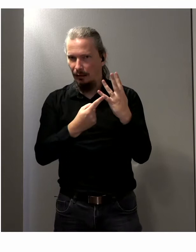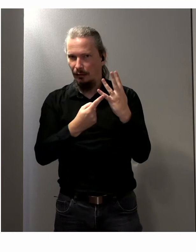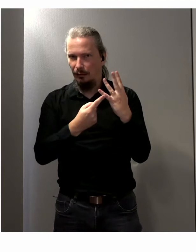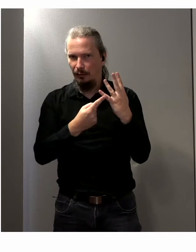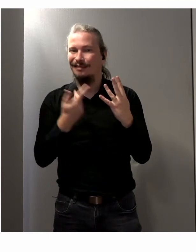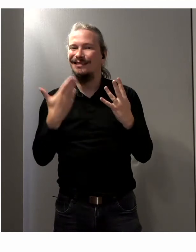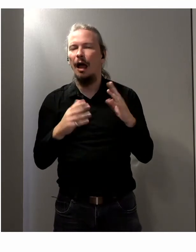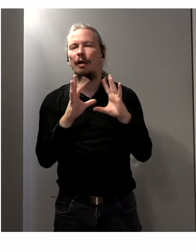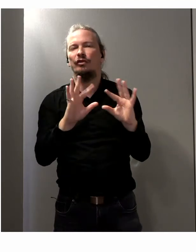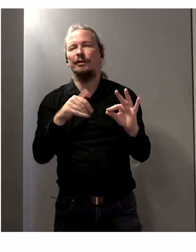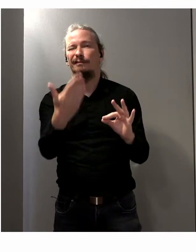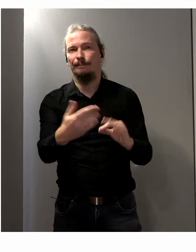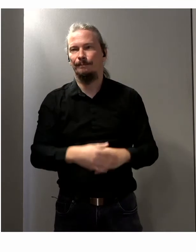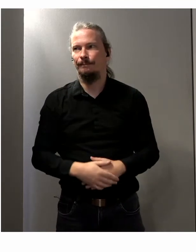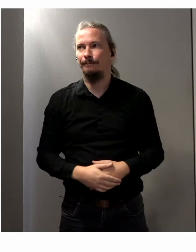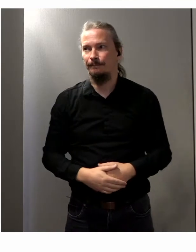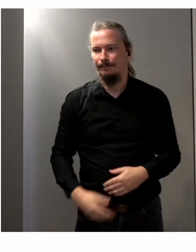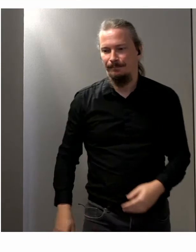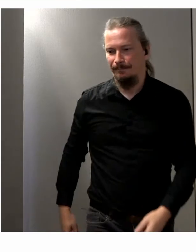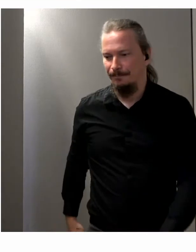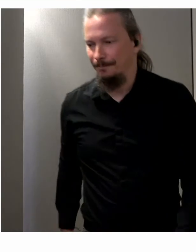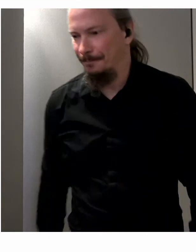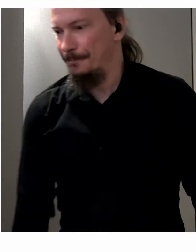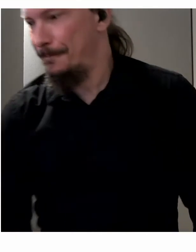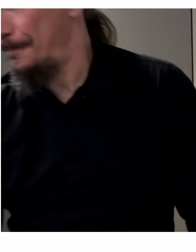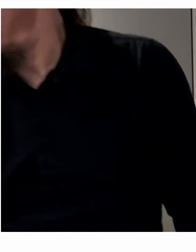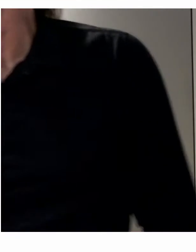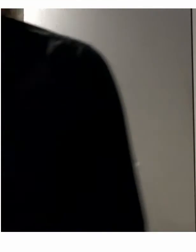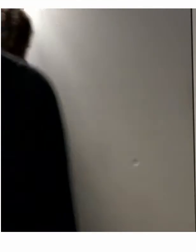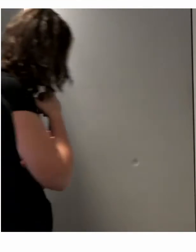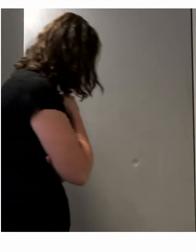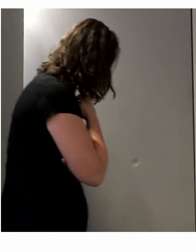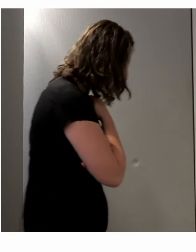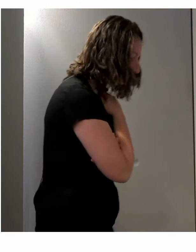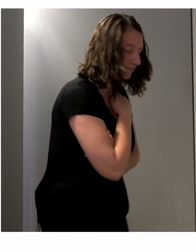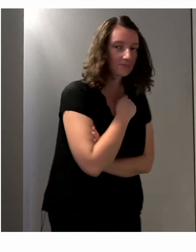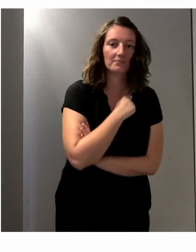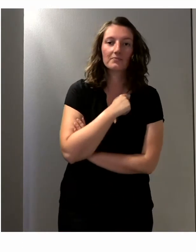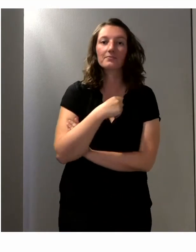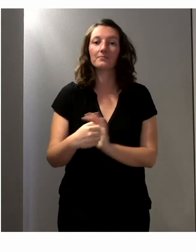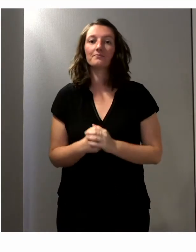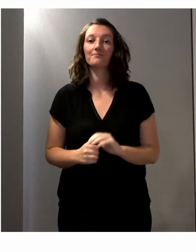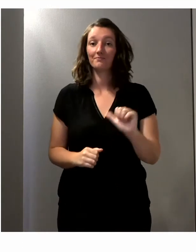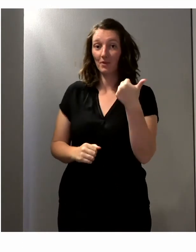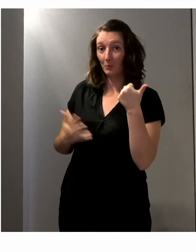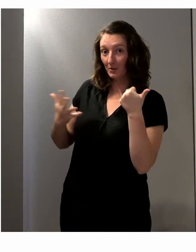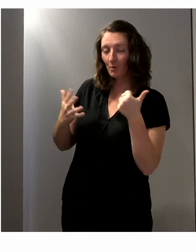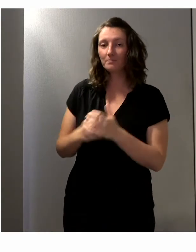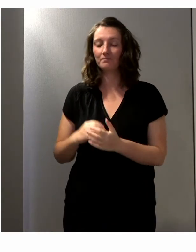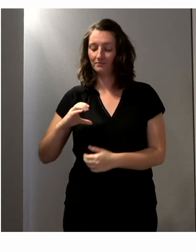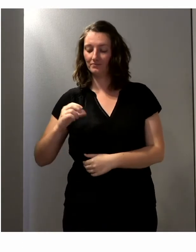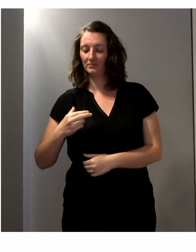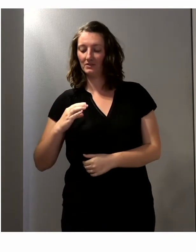propos avec ces 4 recommandations. La première, la CNCDH appelle à déconjugaliser l'allocation